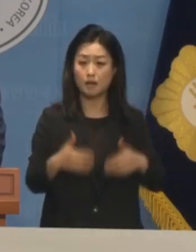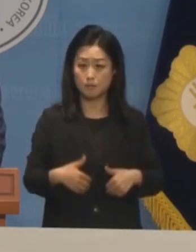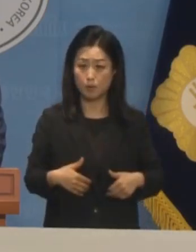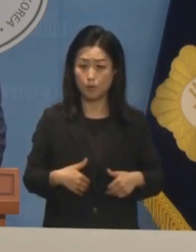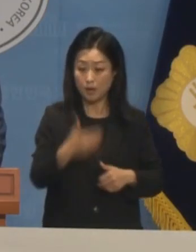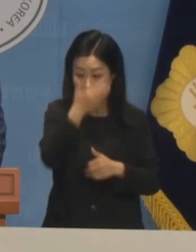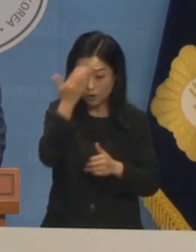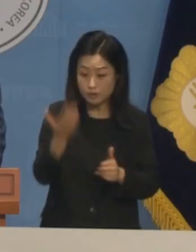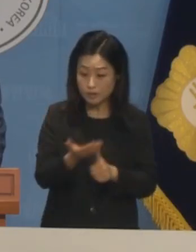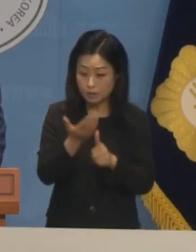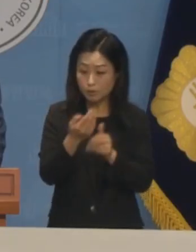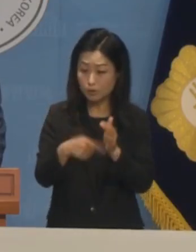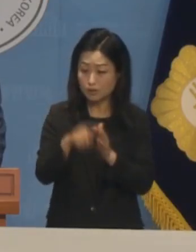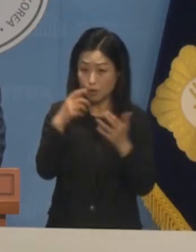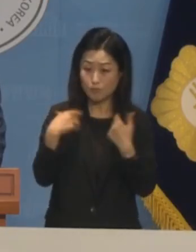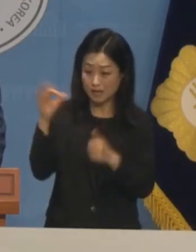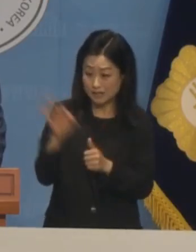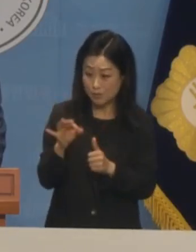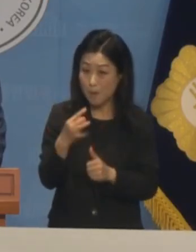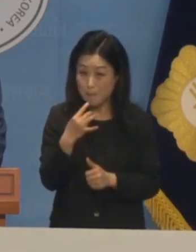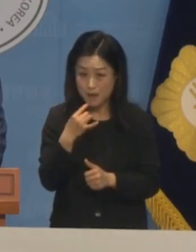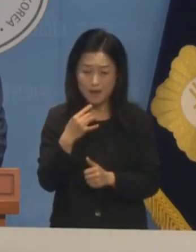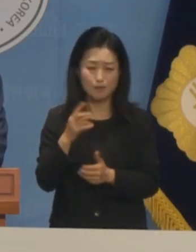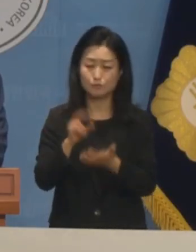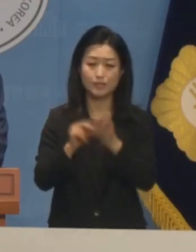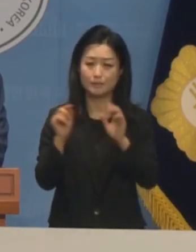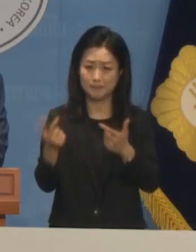보인 것입니다. 다시 한번 촉구합니다.